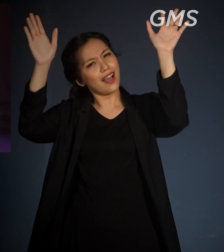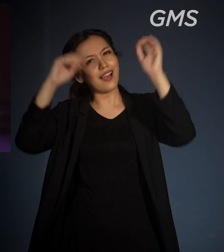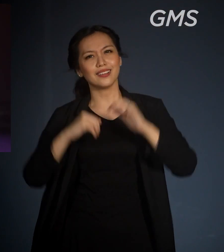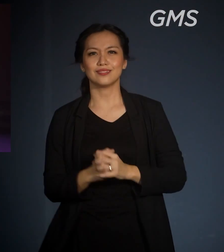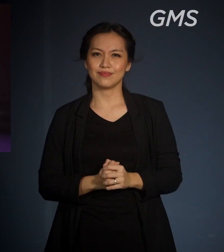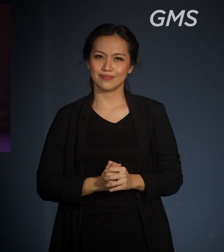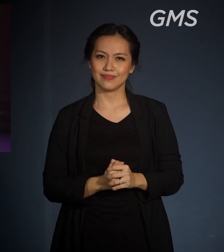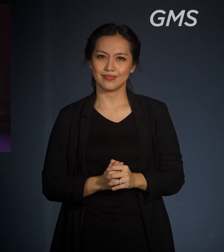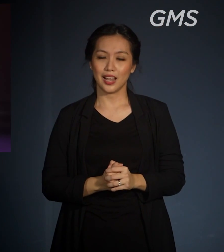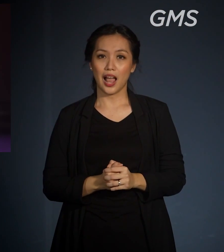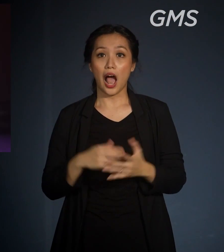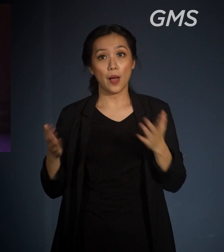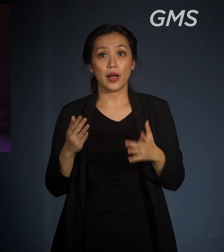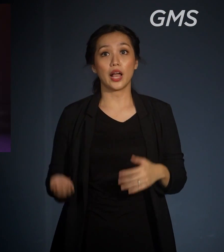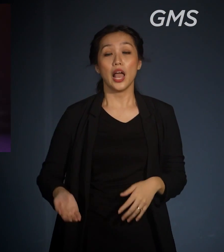dan berkualitas?